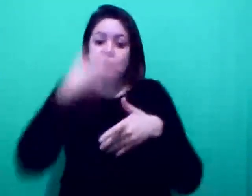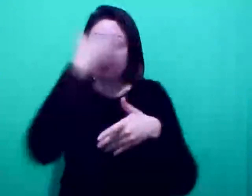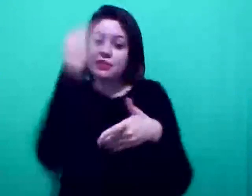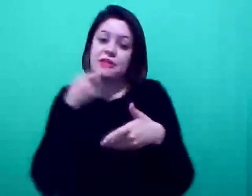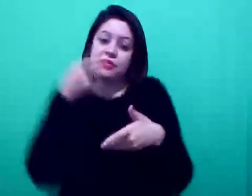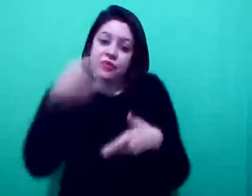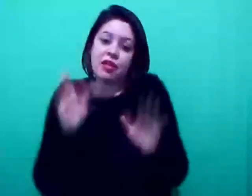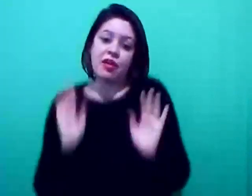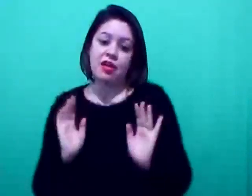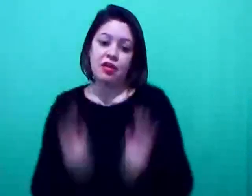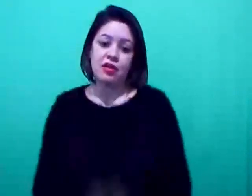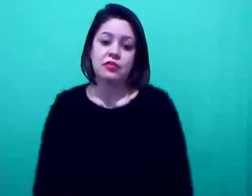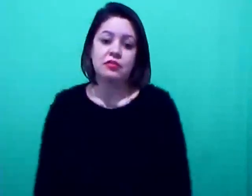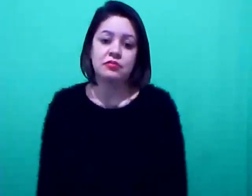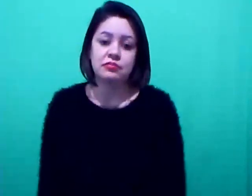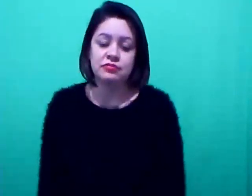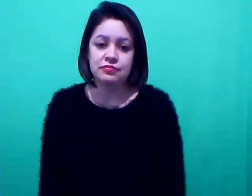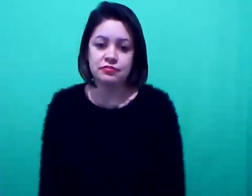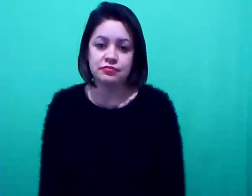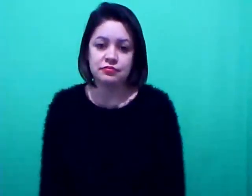Se vocês quiserem que eu explique também alguma coisa.